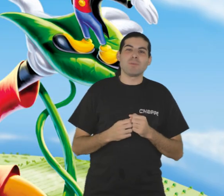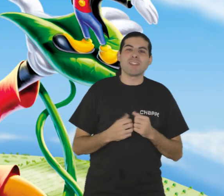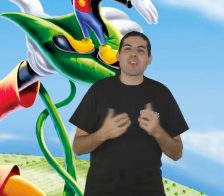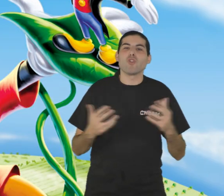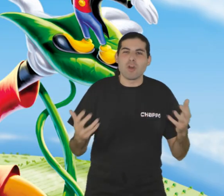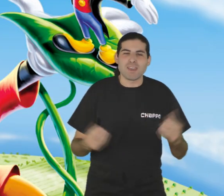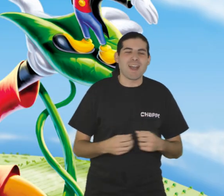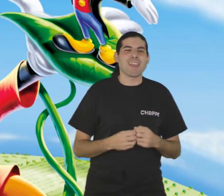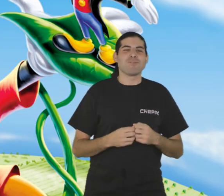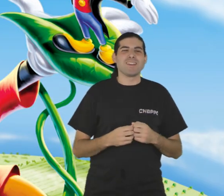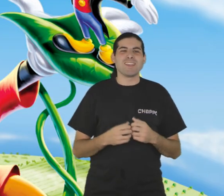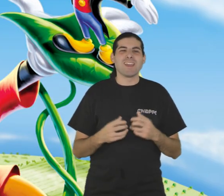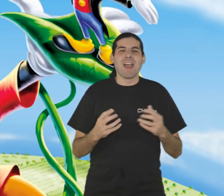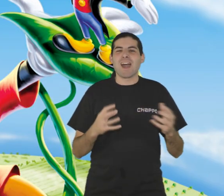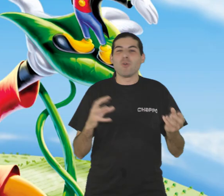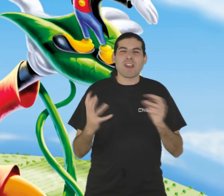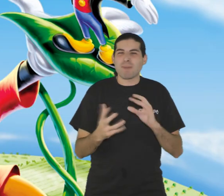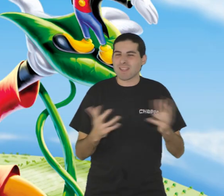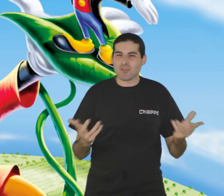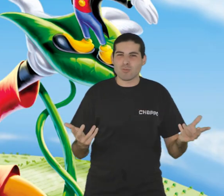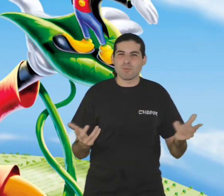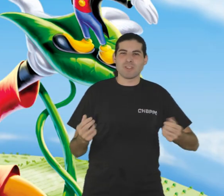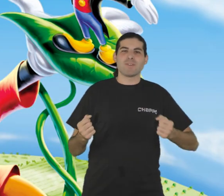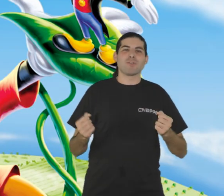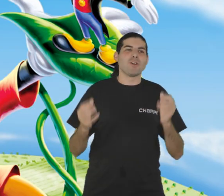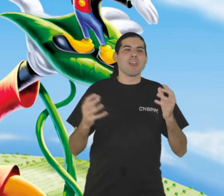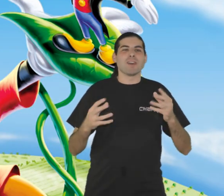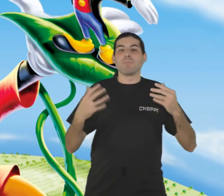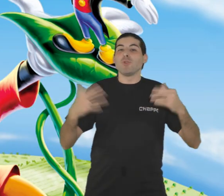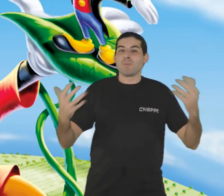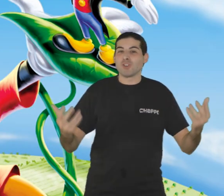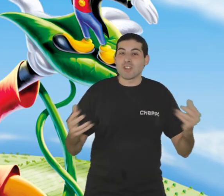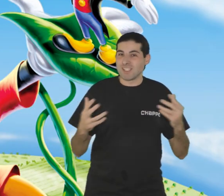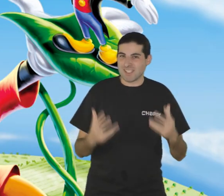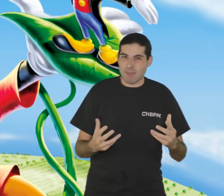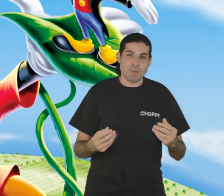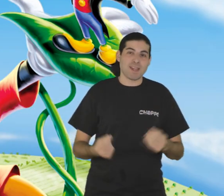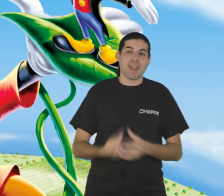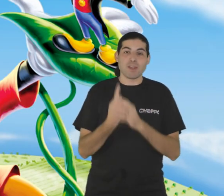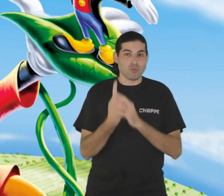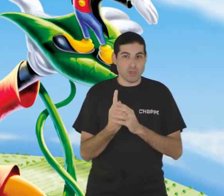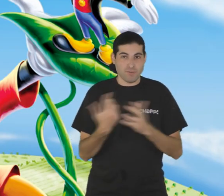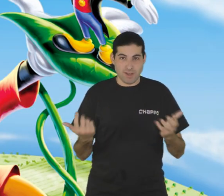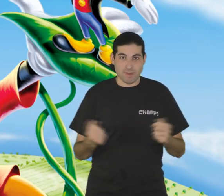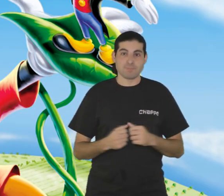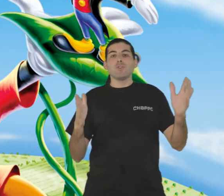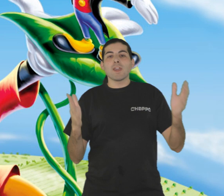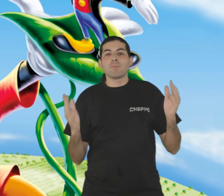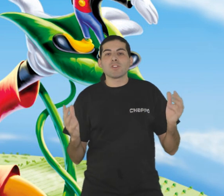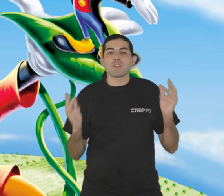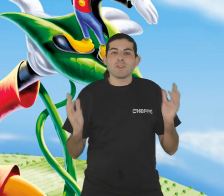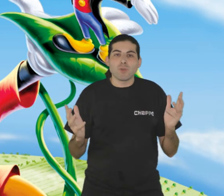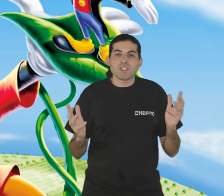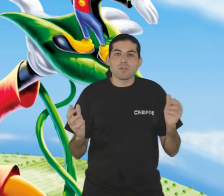incredibile disponibilità economica e quindi hanno arrabattato come potevano più episodi insieme per creare un unico film. I